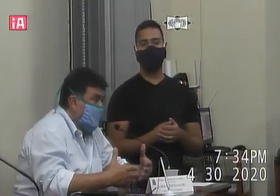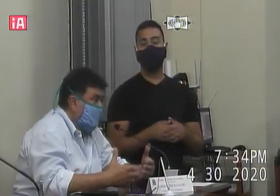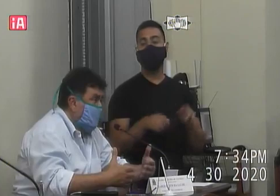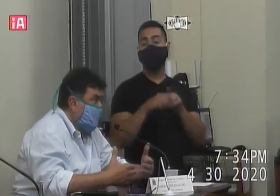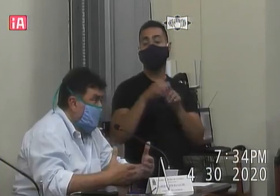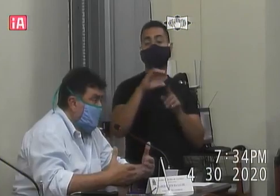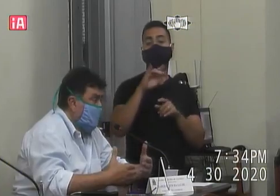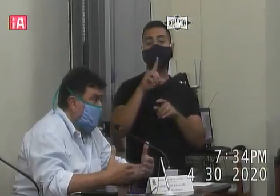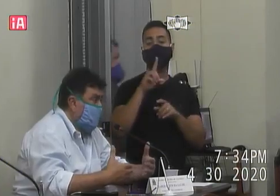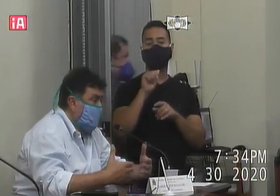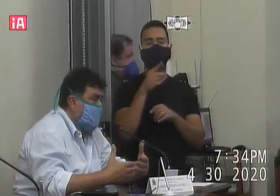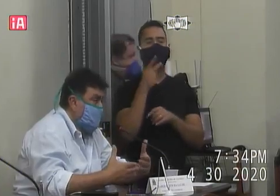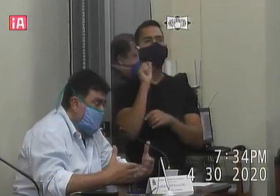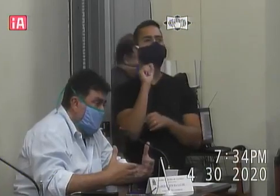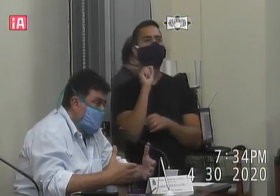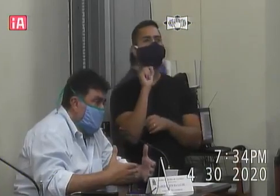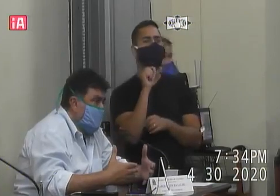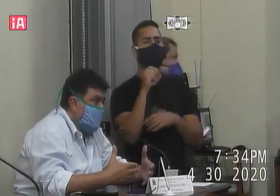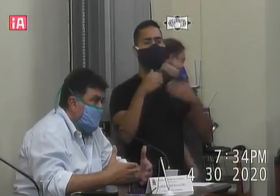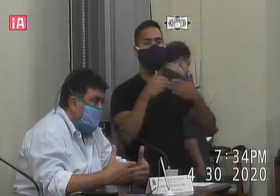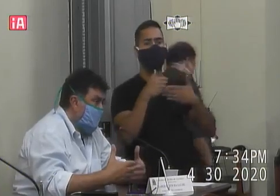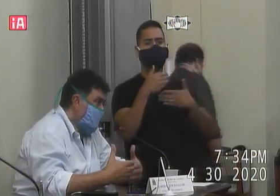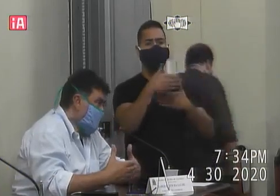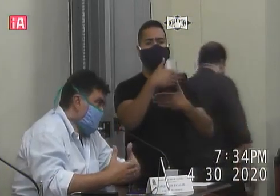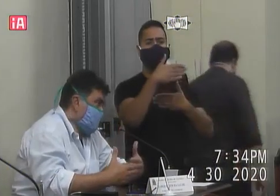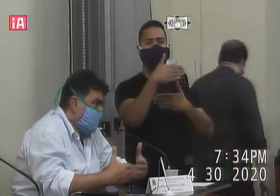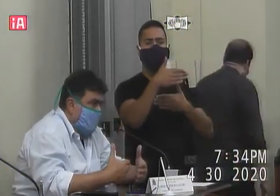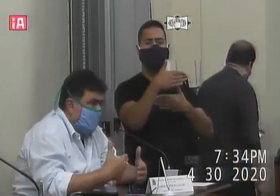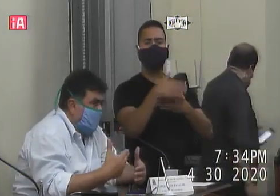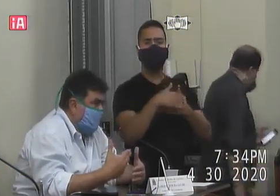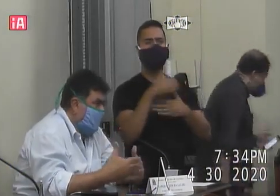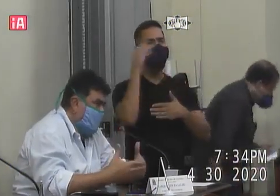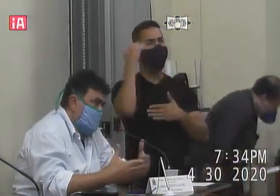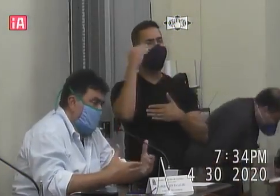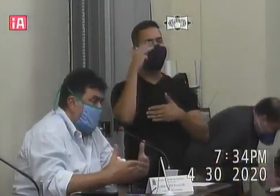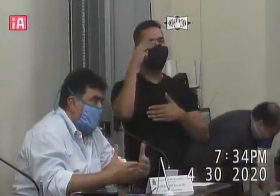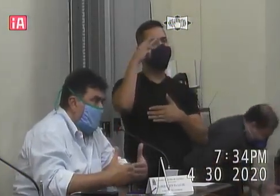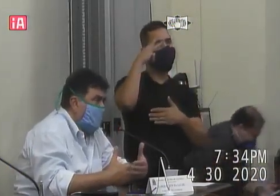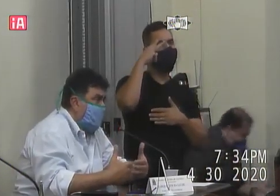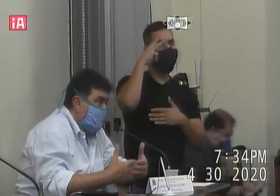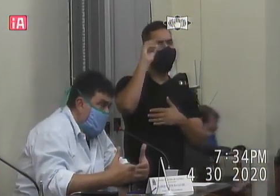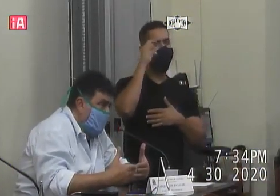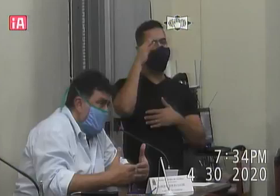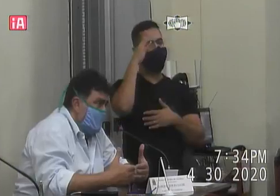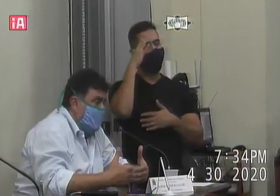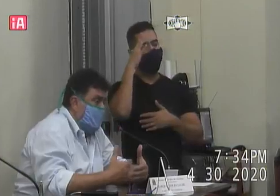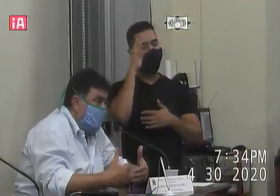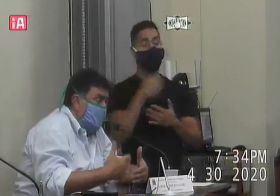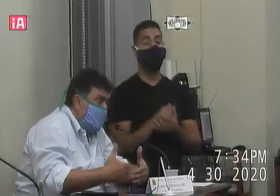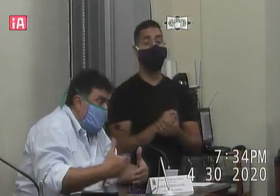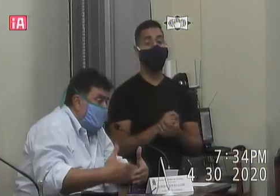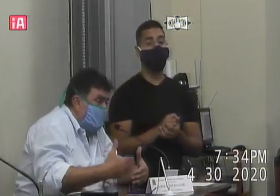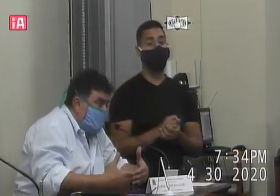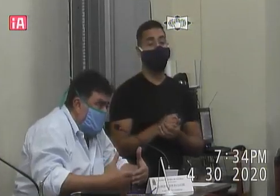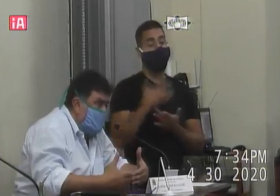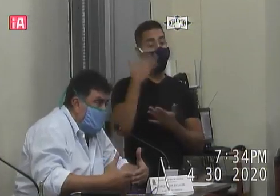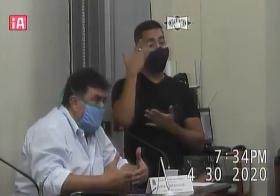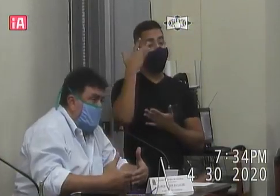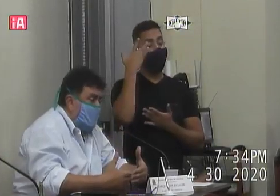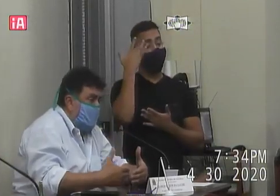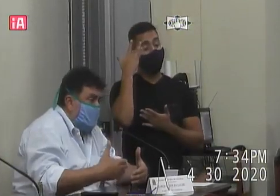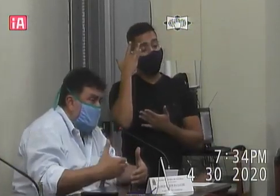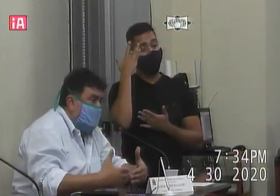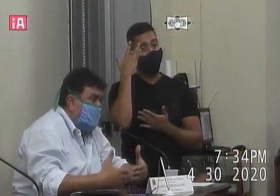que daqui a alguns dias, sei lá, para terça ou para quarta-feira,